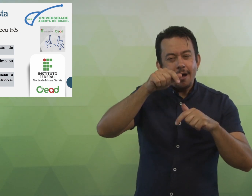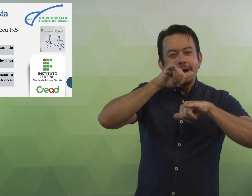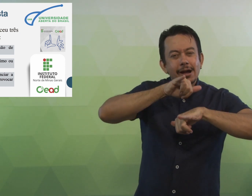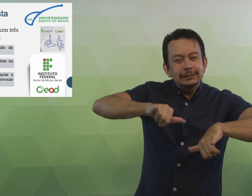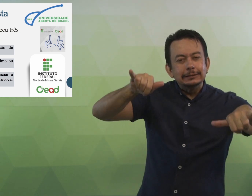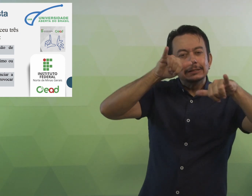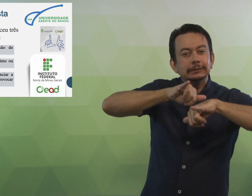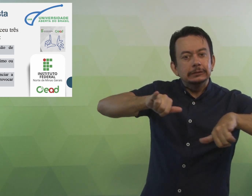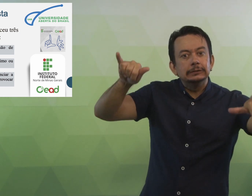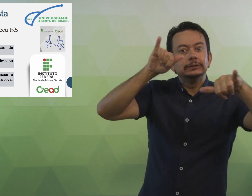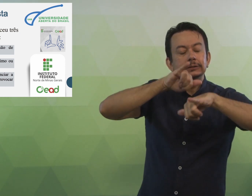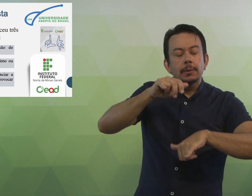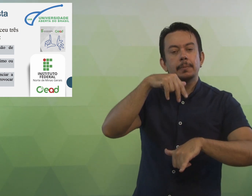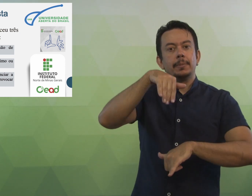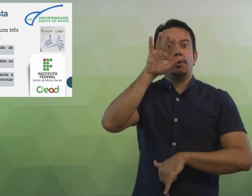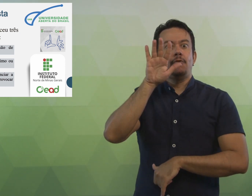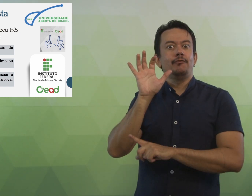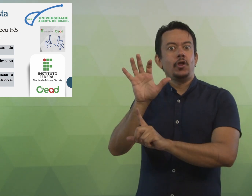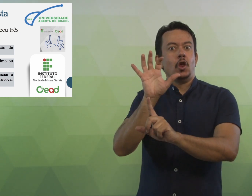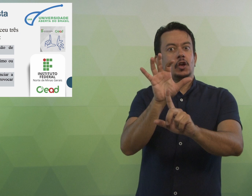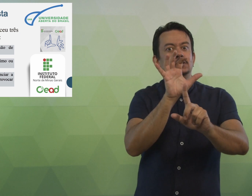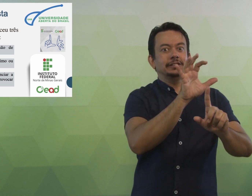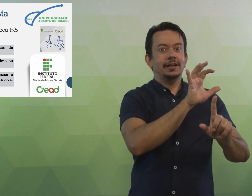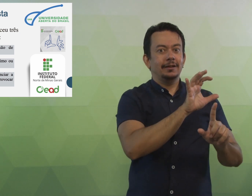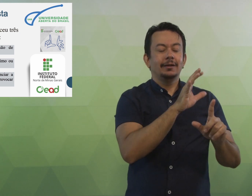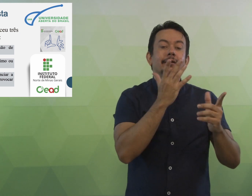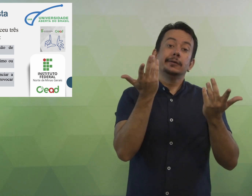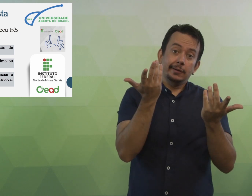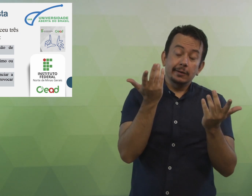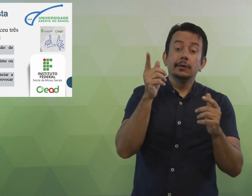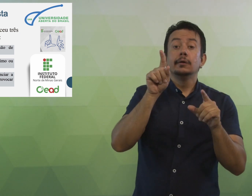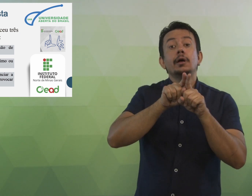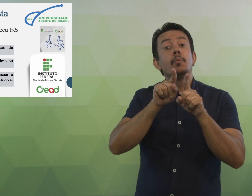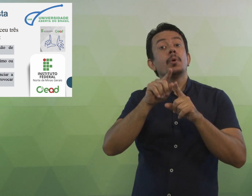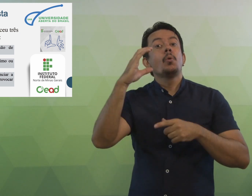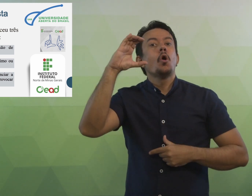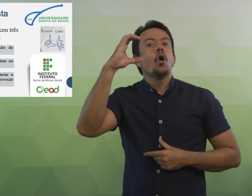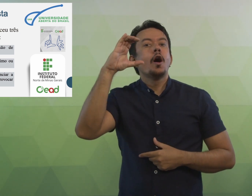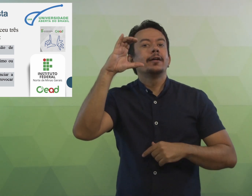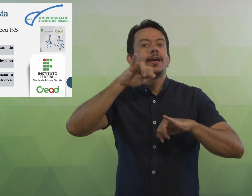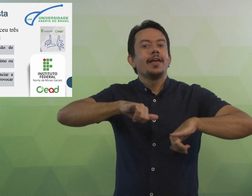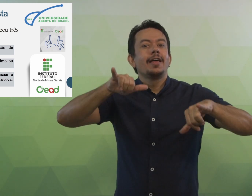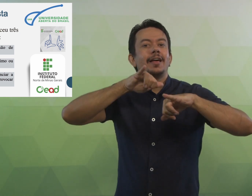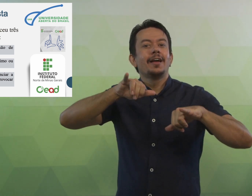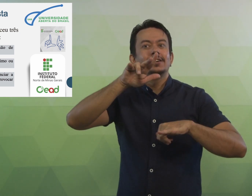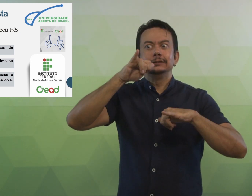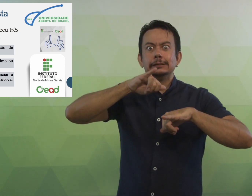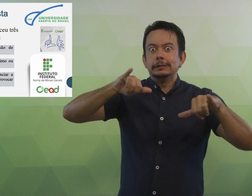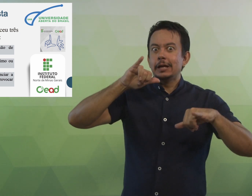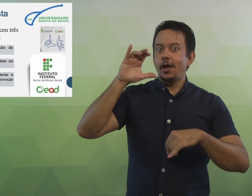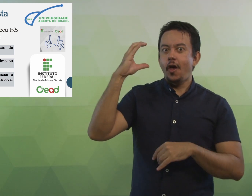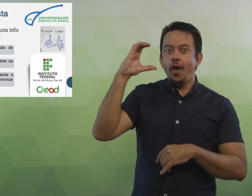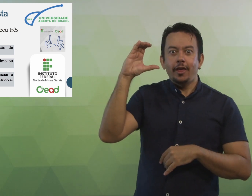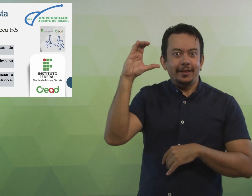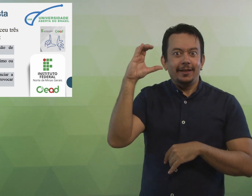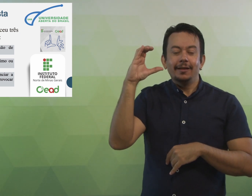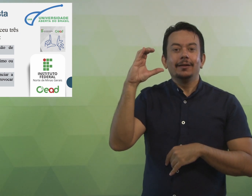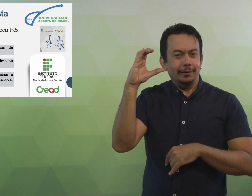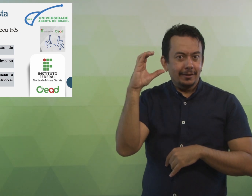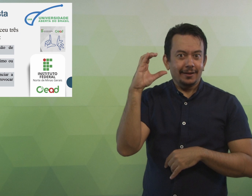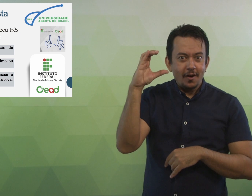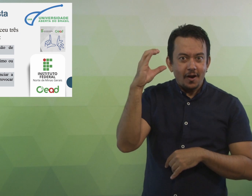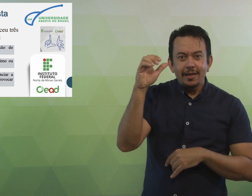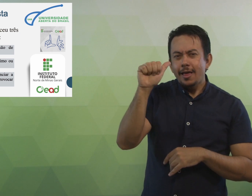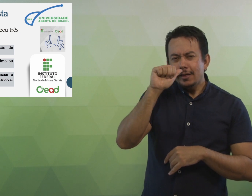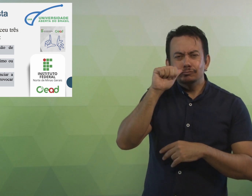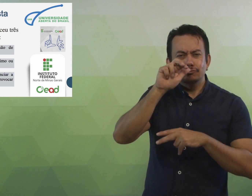faz para a saúde. E se você consumir, futuramente você pode ter alguns problemas. Então, isso é a função conativa,